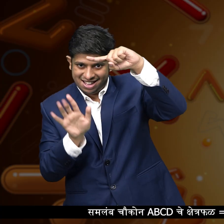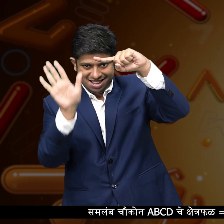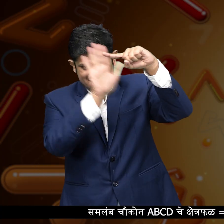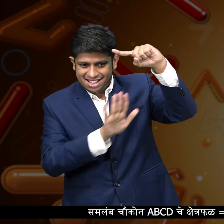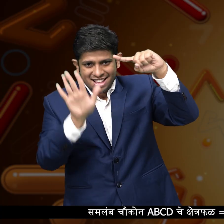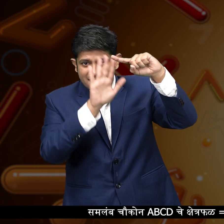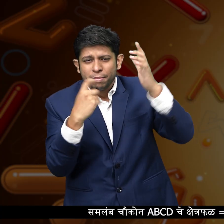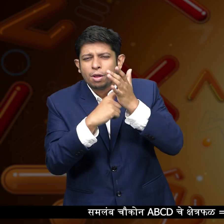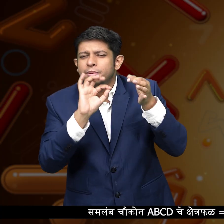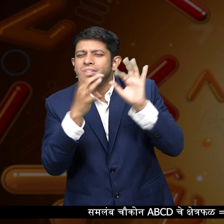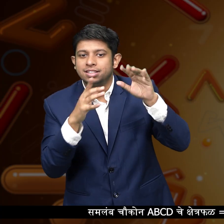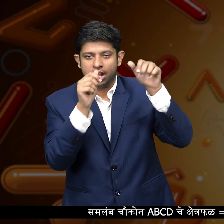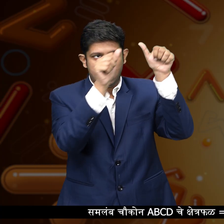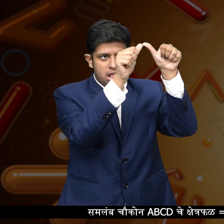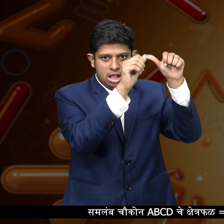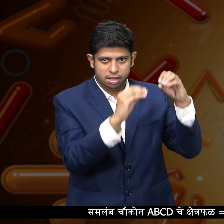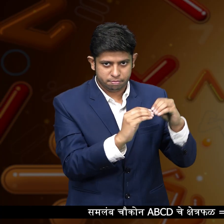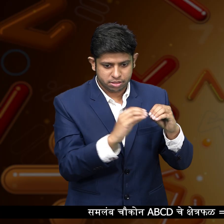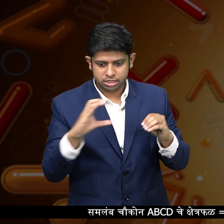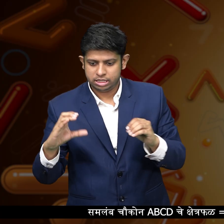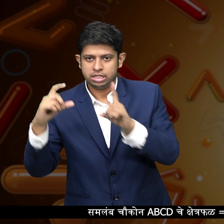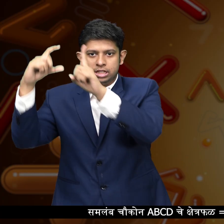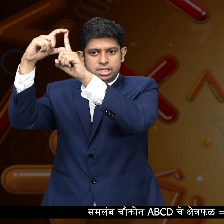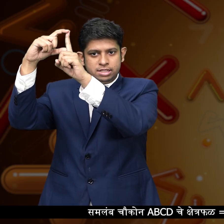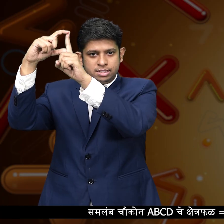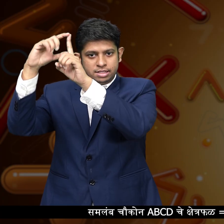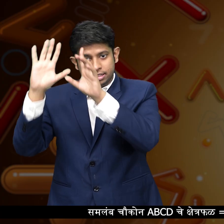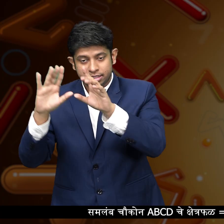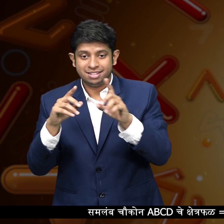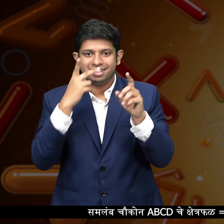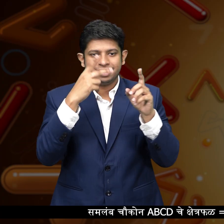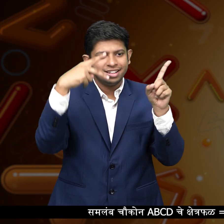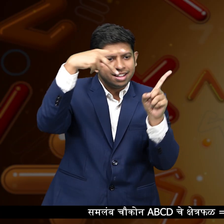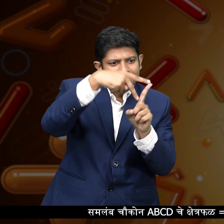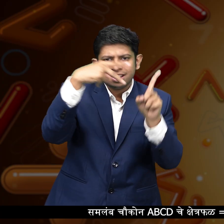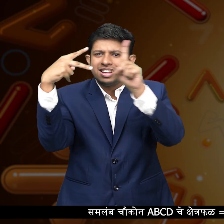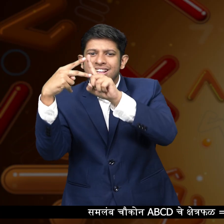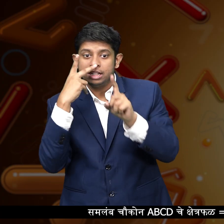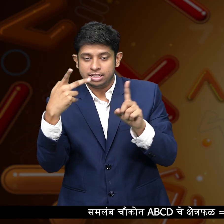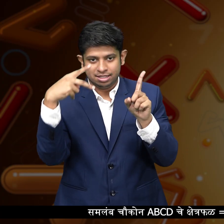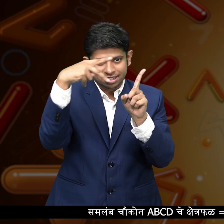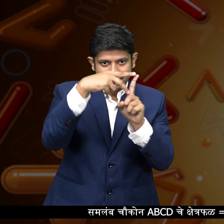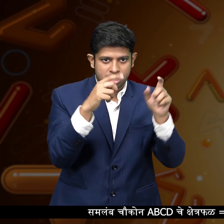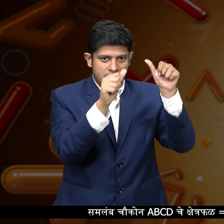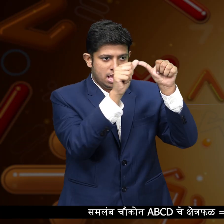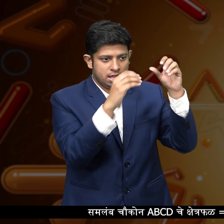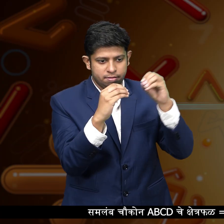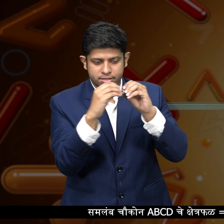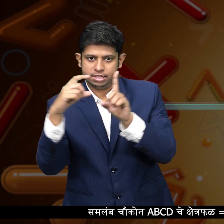समलंब चौकोन ABCDचे क्षेत्रफळ बरोबर त्रिकोण ABDचे क्षेत्रफळ अधिक त्रिकोण